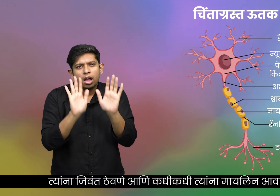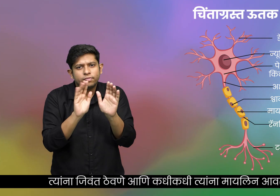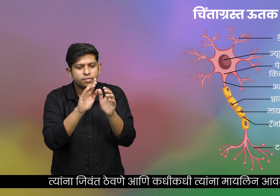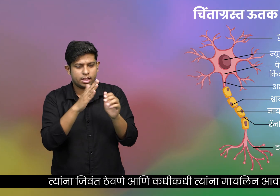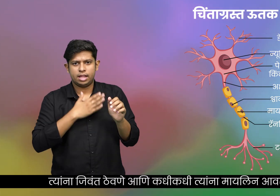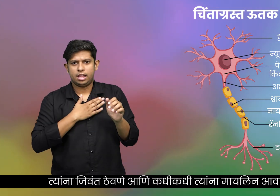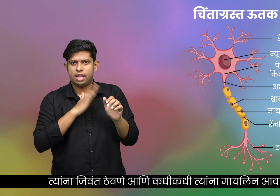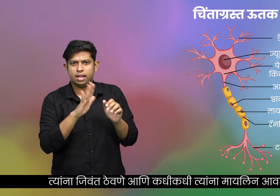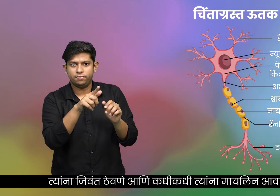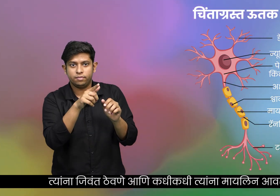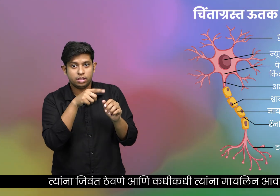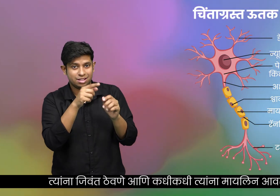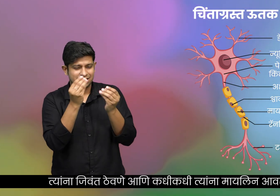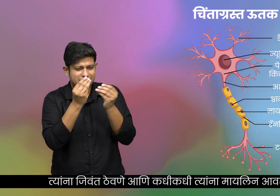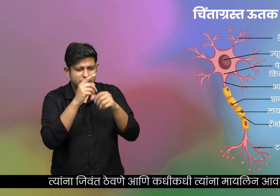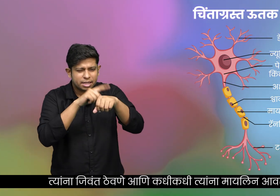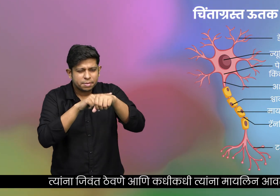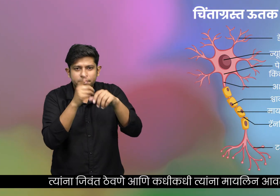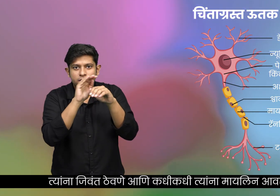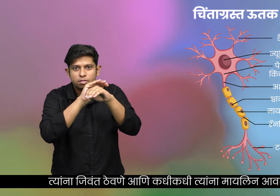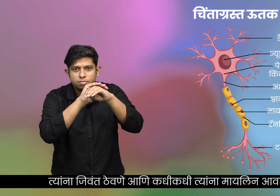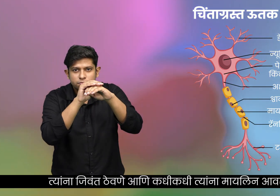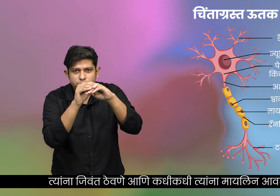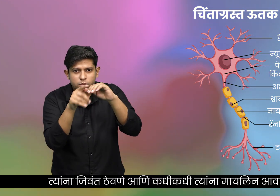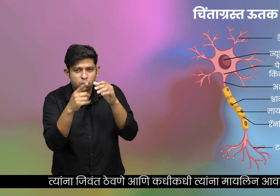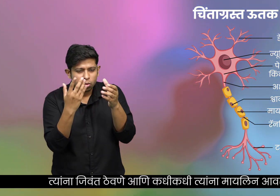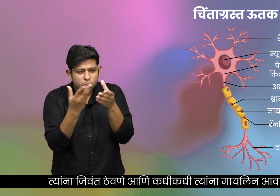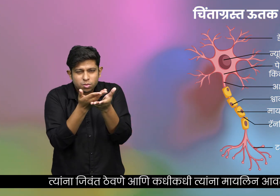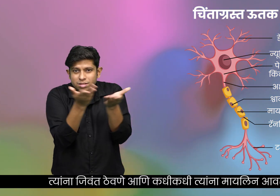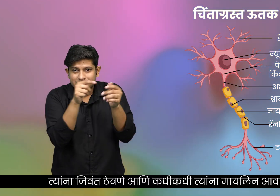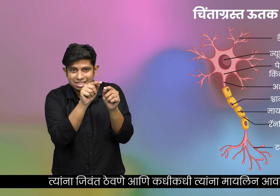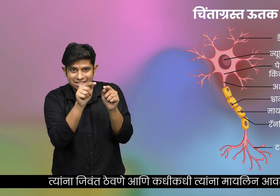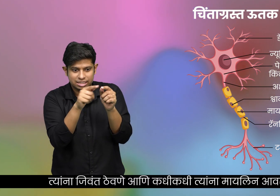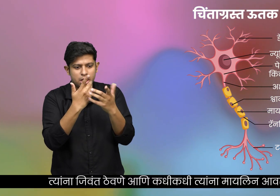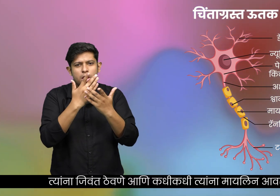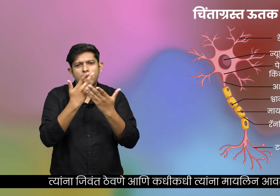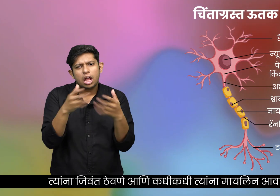त्यांना जिवंत ठेवणे आणि कधीकधी त्यांना मायलिन आवरणेने झाकणे.